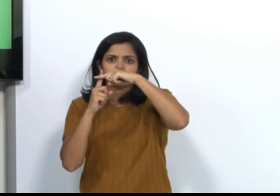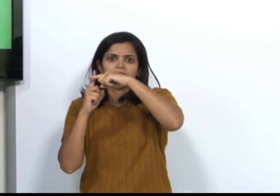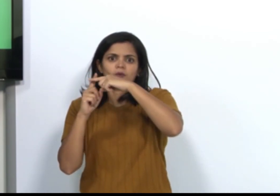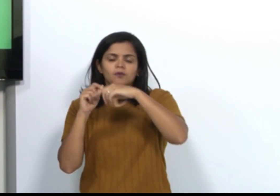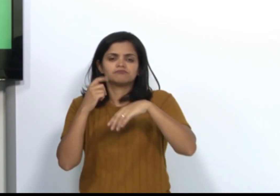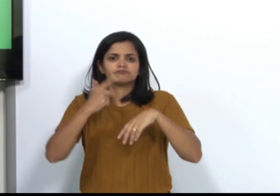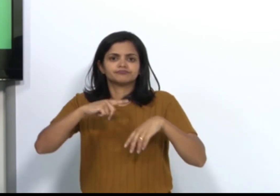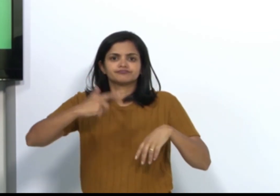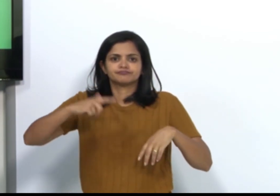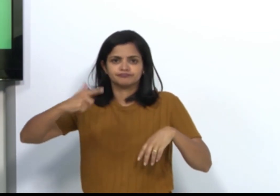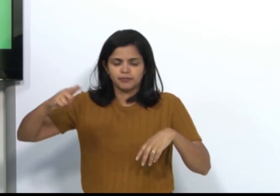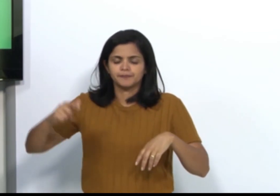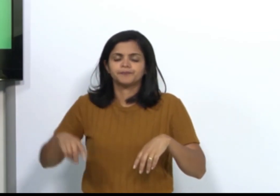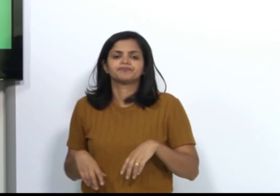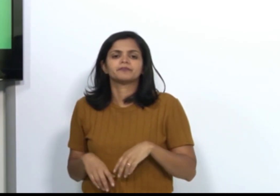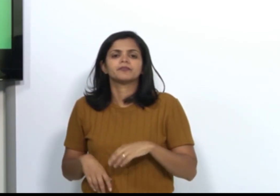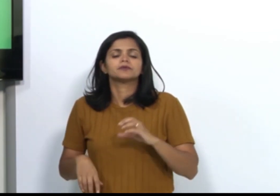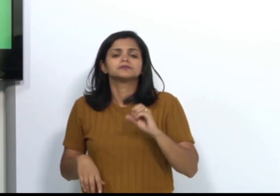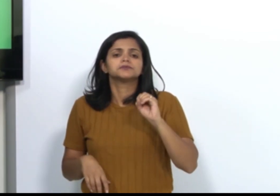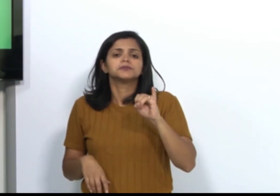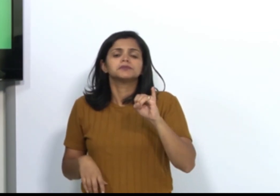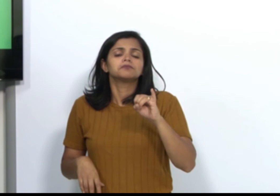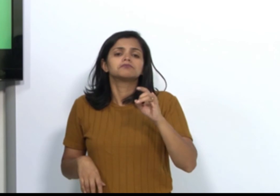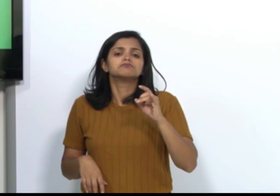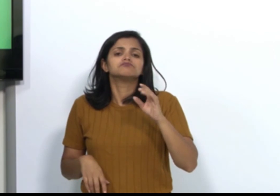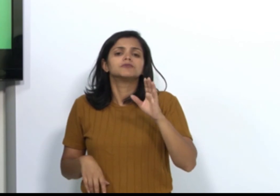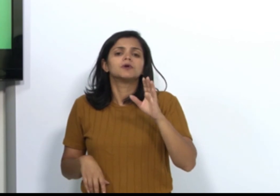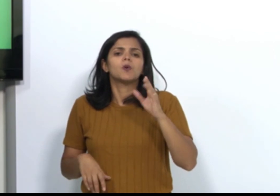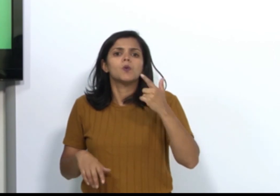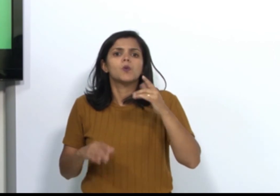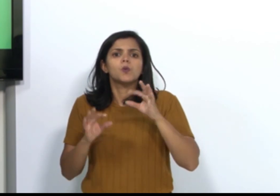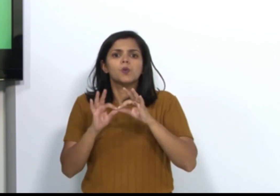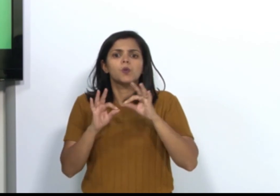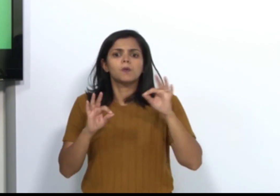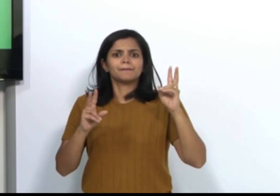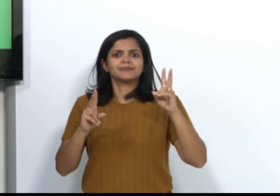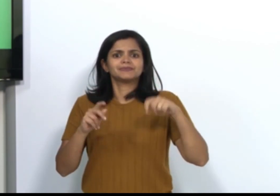Há uma repetição. Então eu coloco mais.